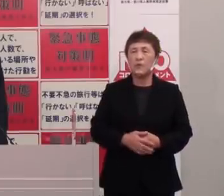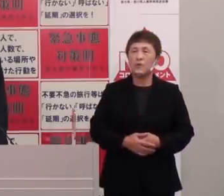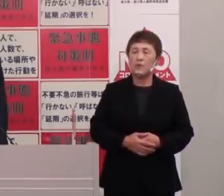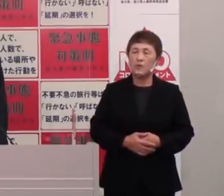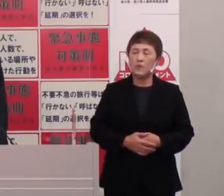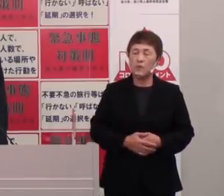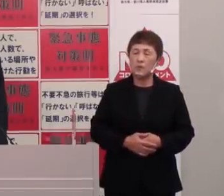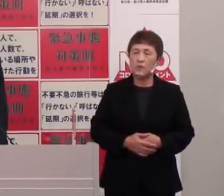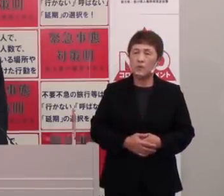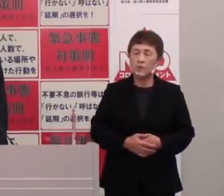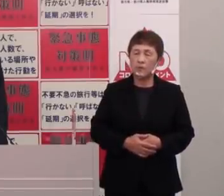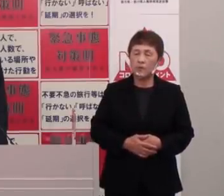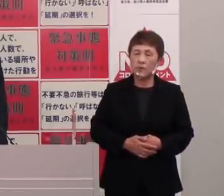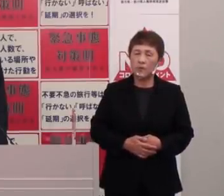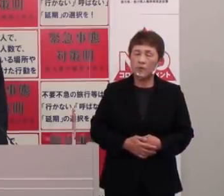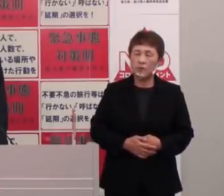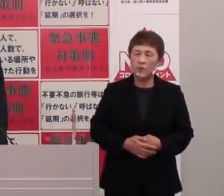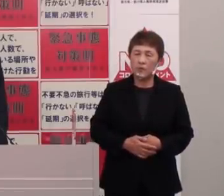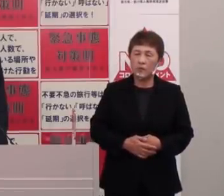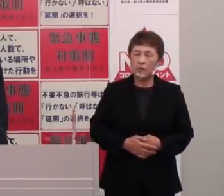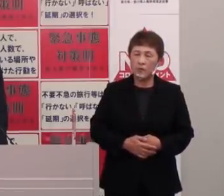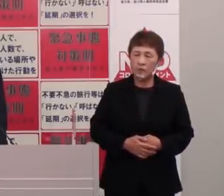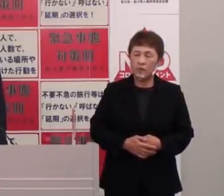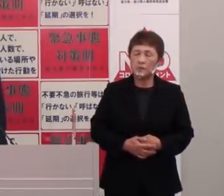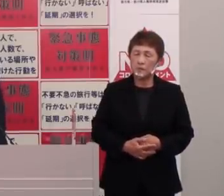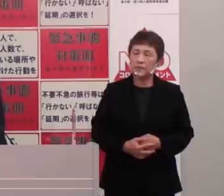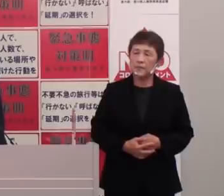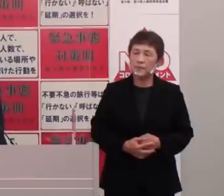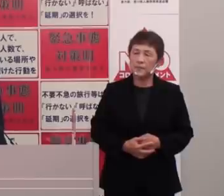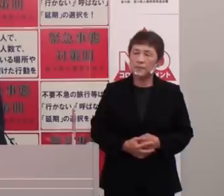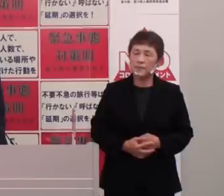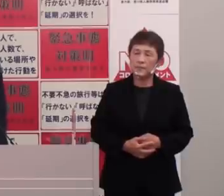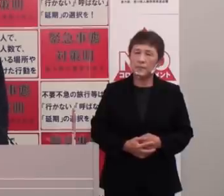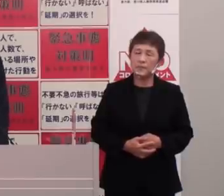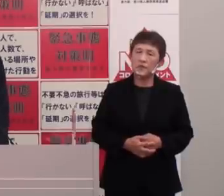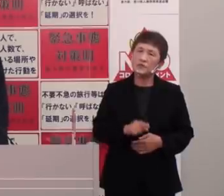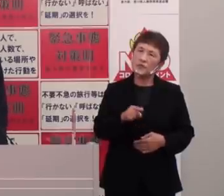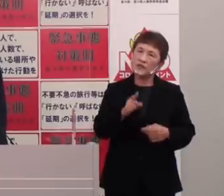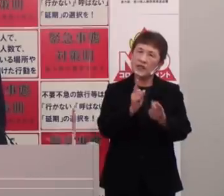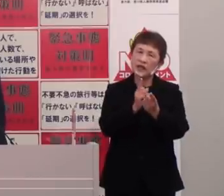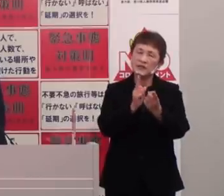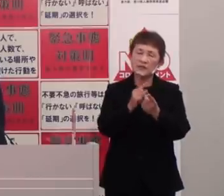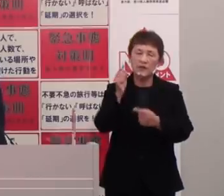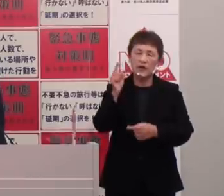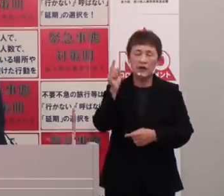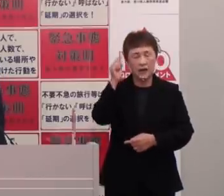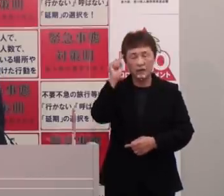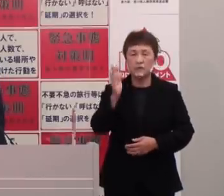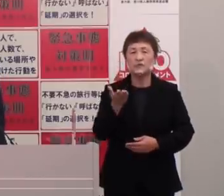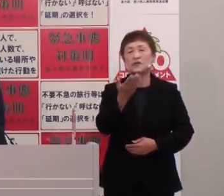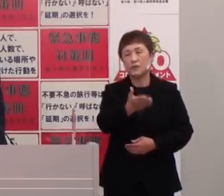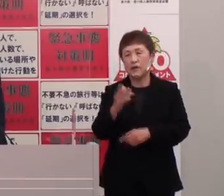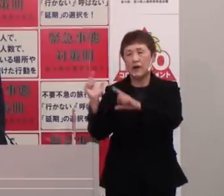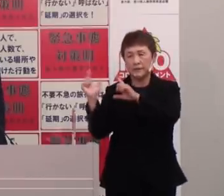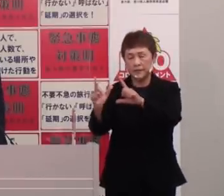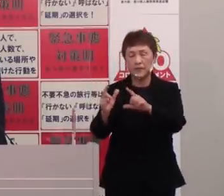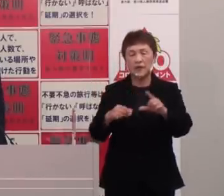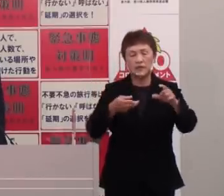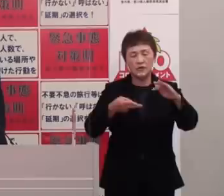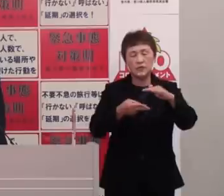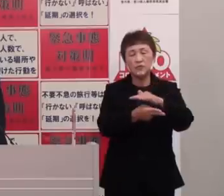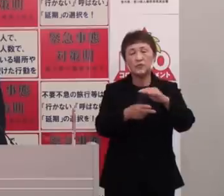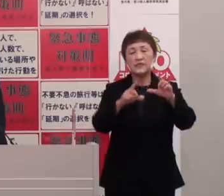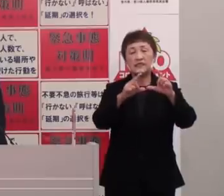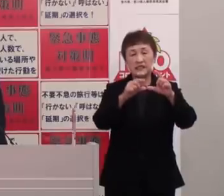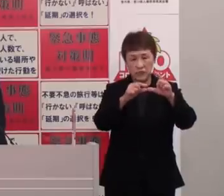宅療養とかとも関連する話ではあるんですけれど、その辺についてはいかがですか。 入院率はです